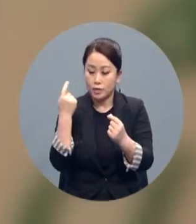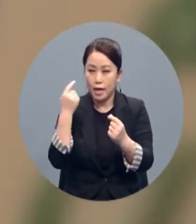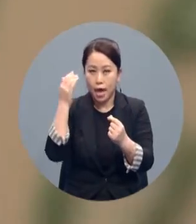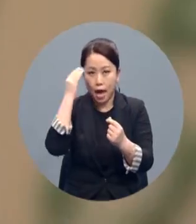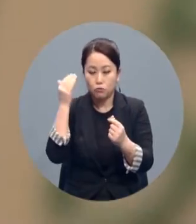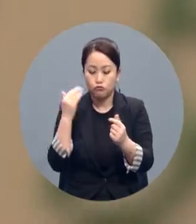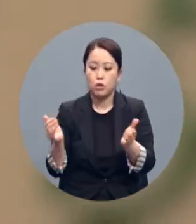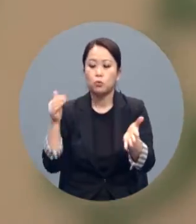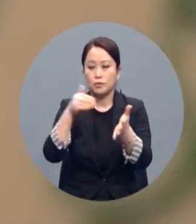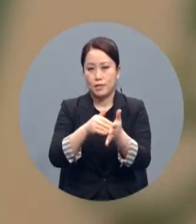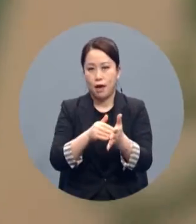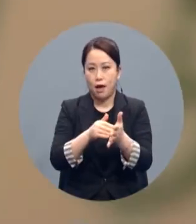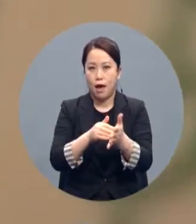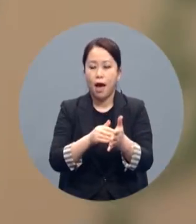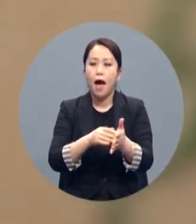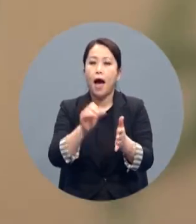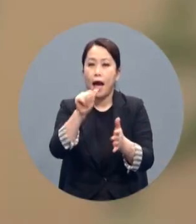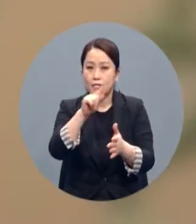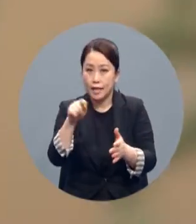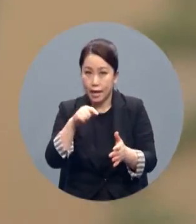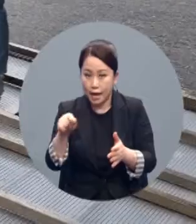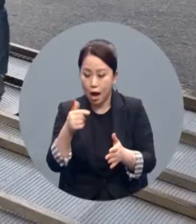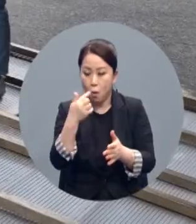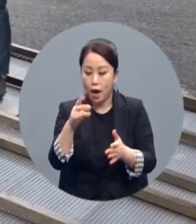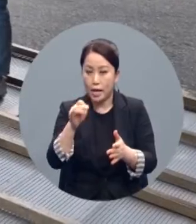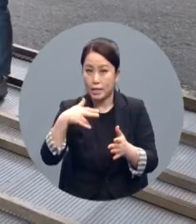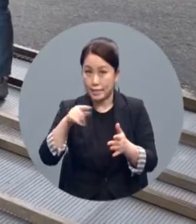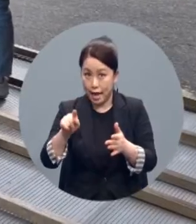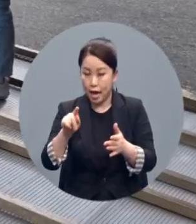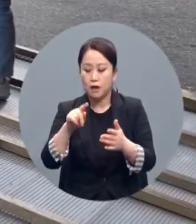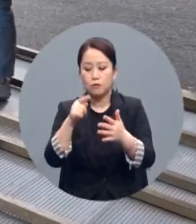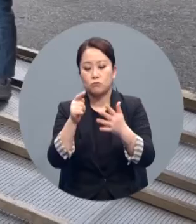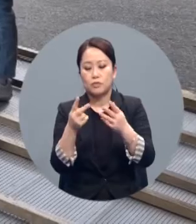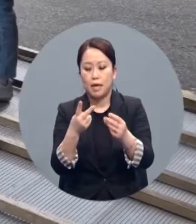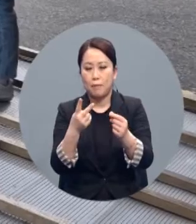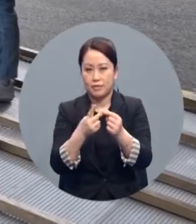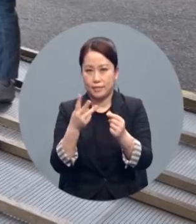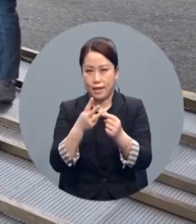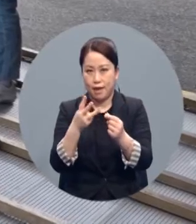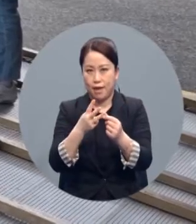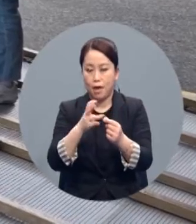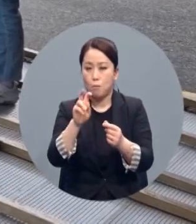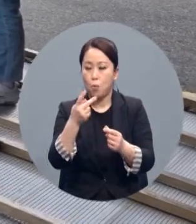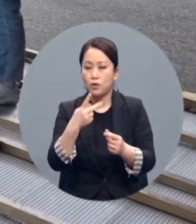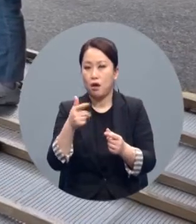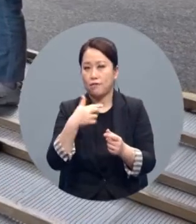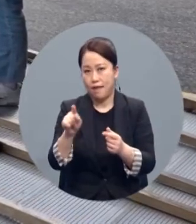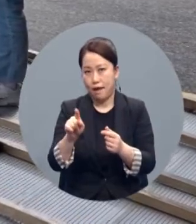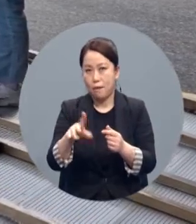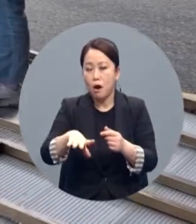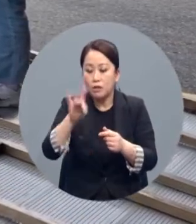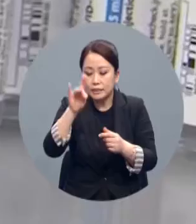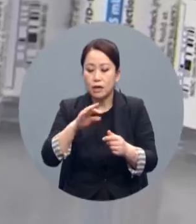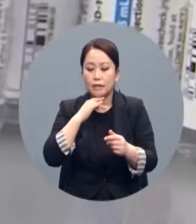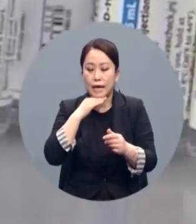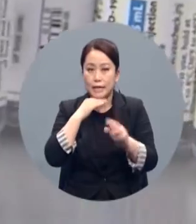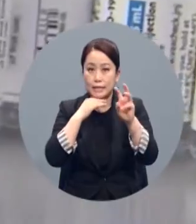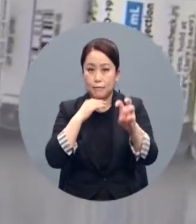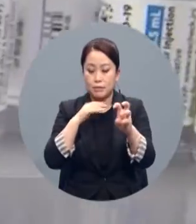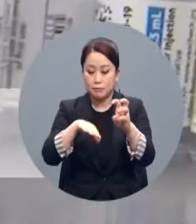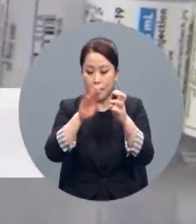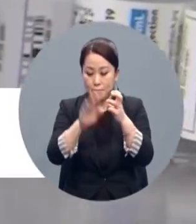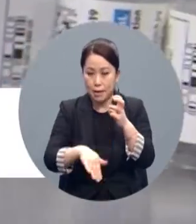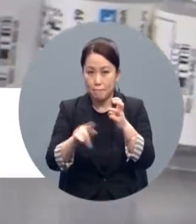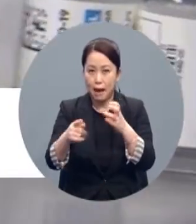와 화이자 이어 국내 3번째 상용화 백신 인데 먼저 30대 미만 의료기관 종사자 들이 맞게 됩니다